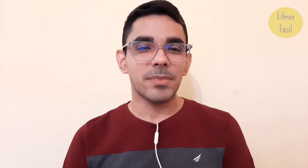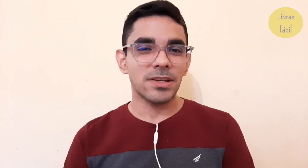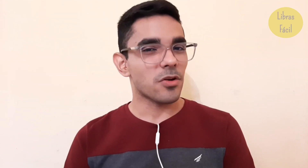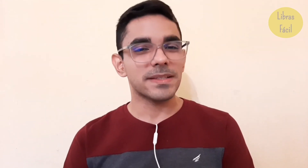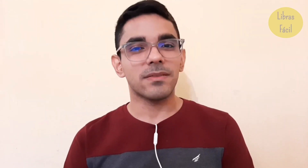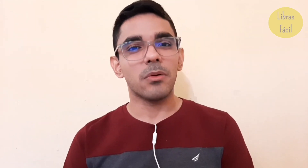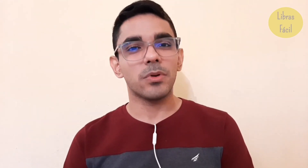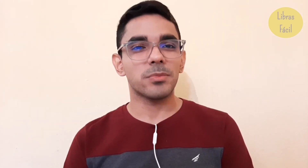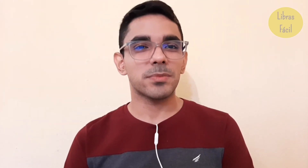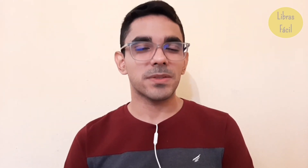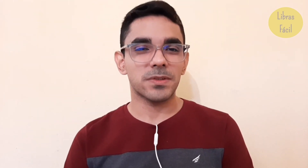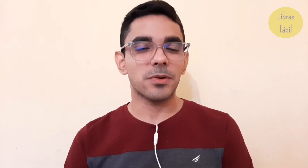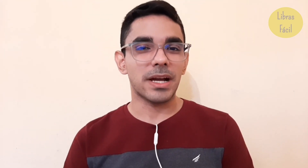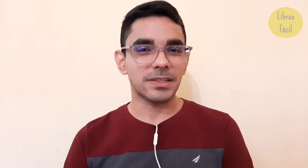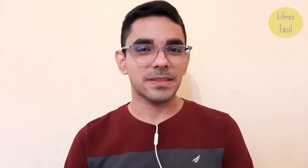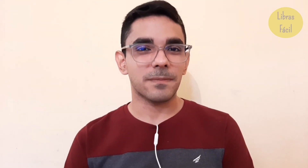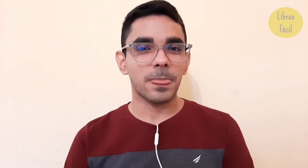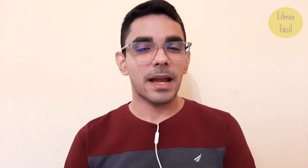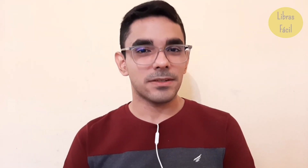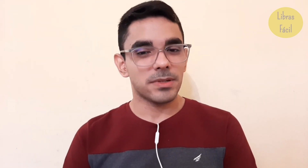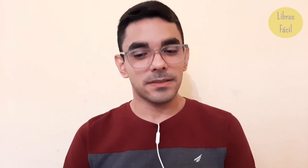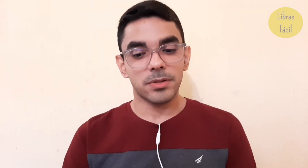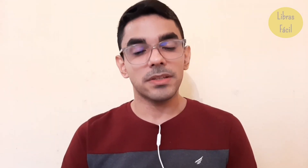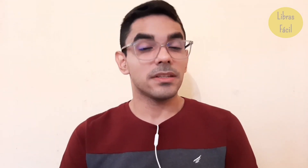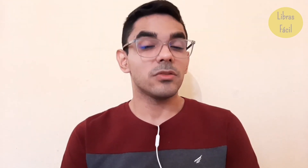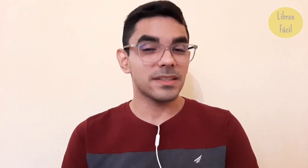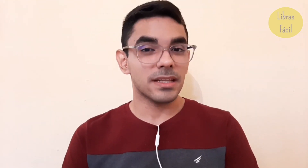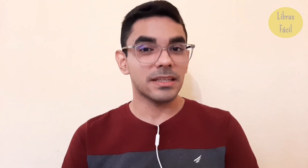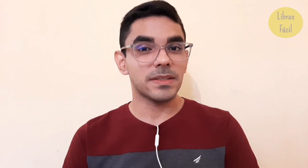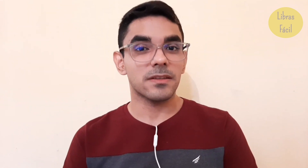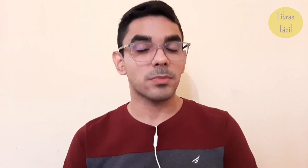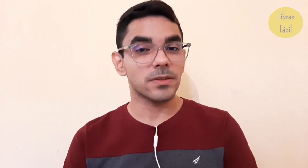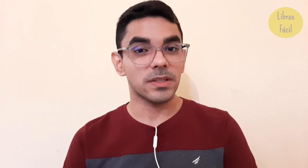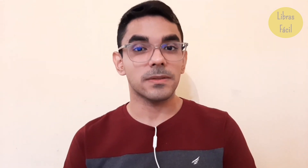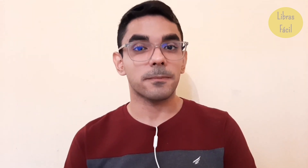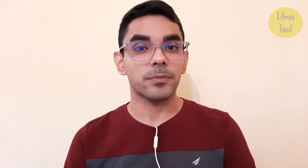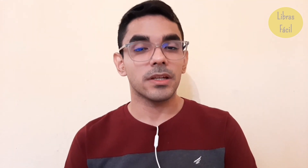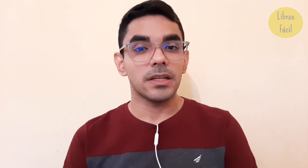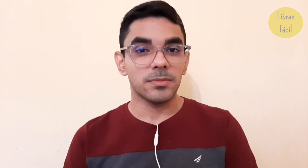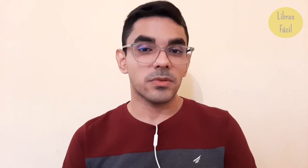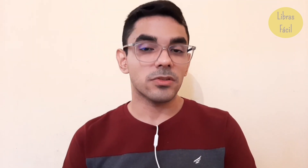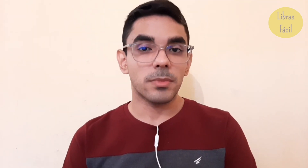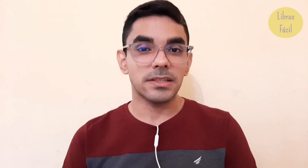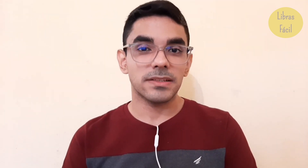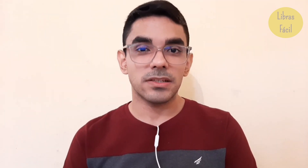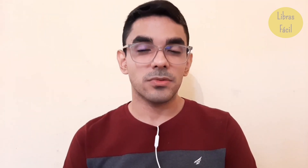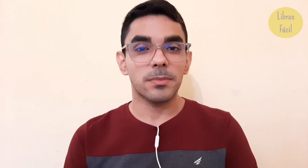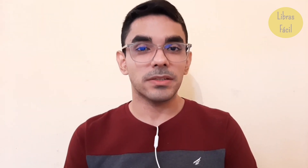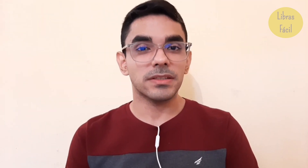Para a gente começar a falar um pouco sobre expressões idiomáticas, a gente precisa primeiro entender do que se tratam essas expressões. Expressões idiomáticas a gente usa